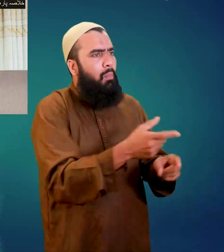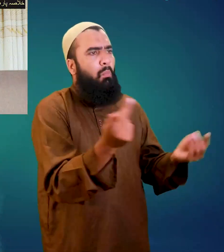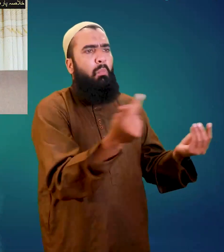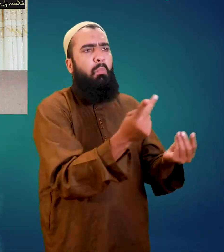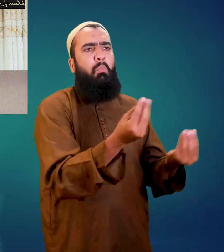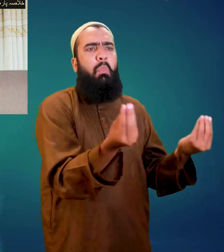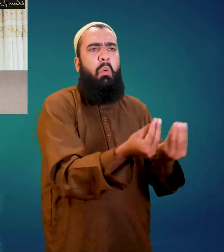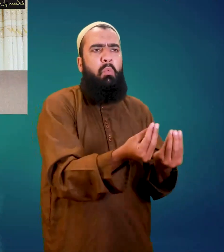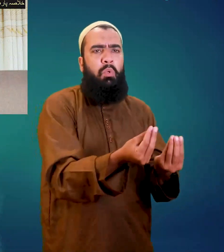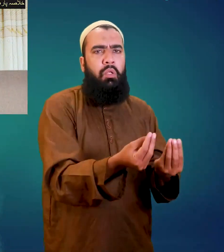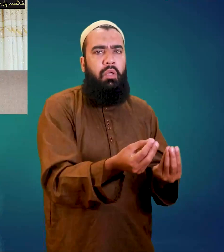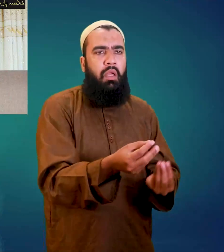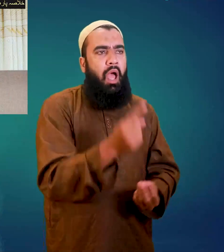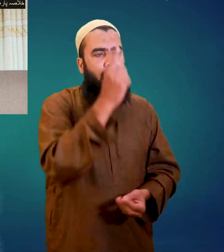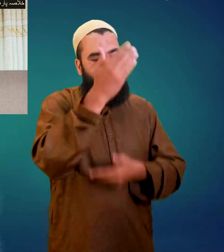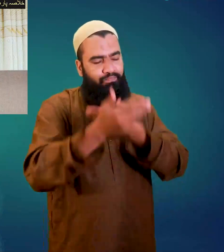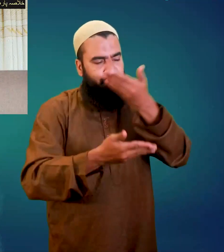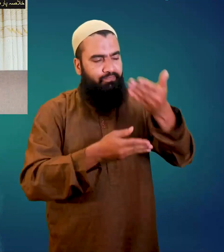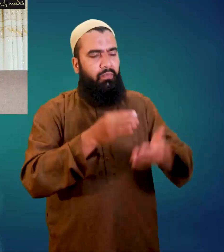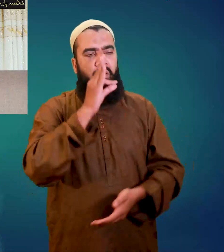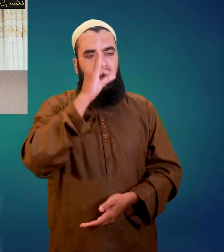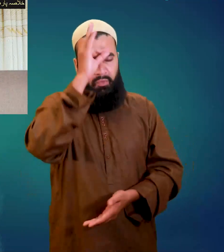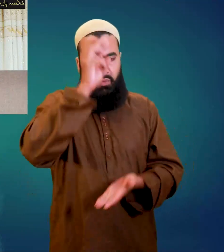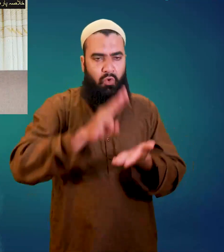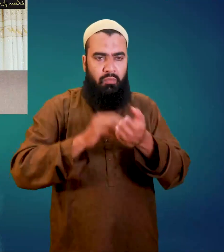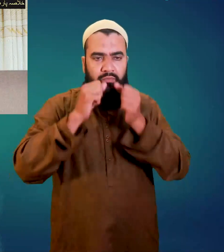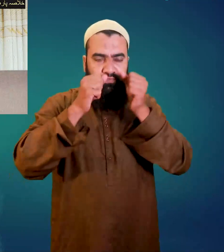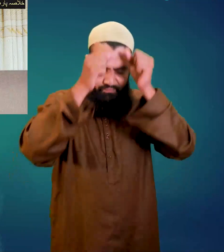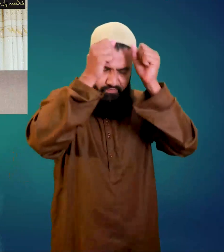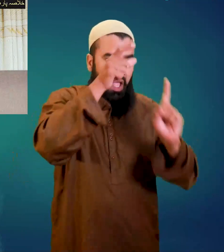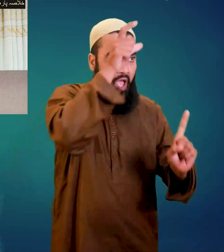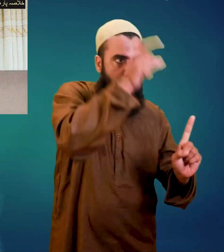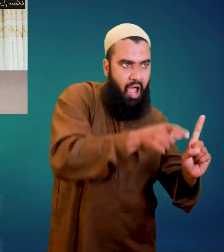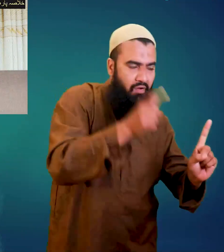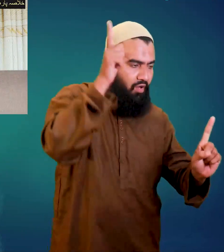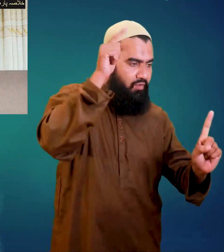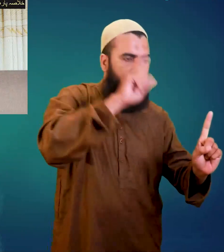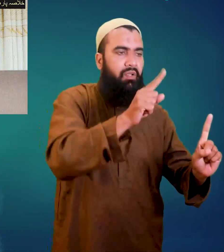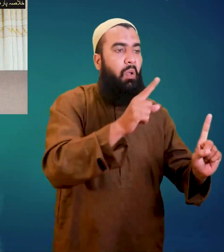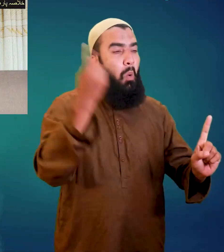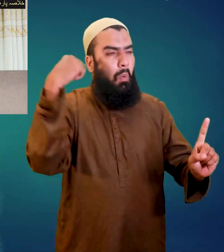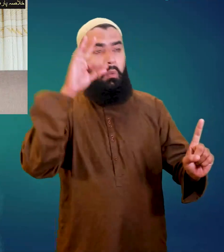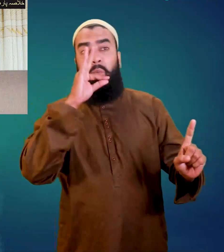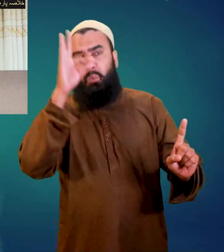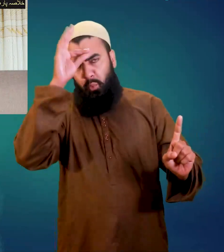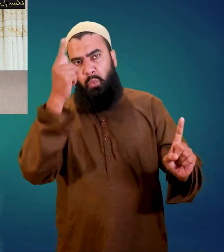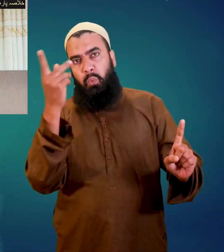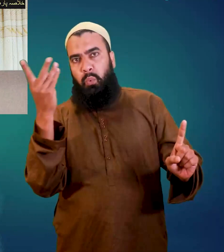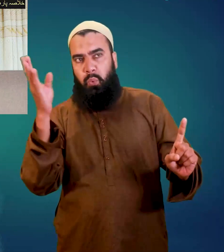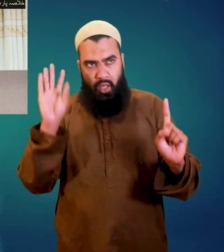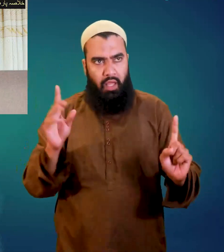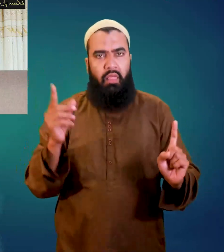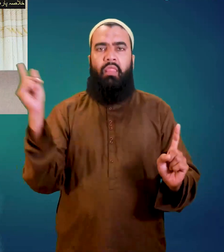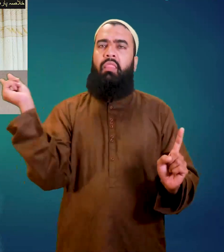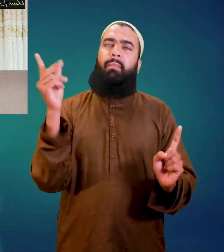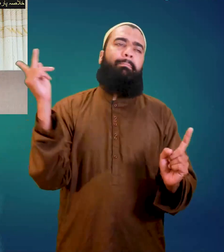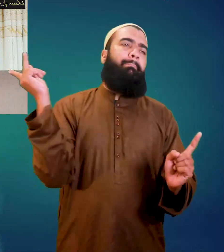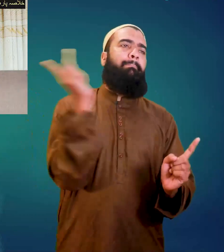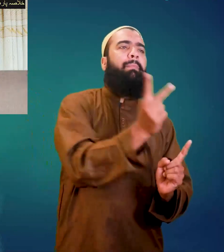تھے اور انسان تھے، وہ بھی کھاتے پیتے تھے اور بازاروں میں چلتے پھرتے تھے اپنے معاش کے لیے۔